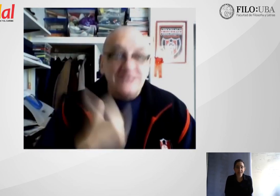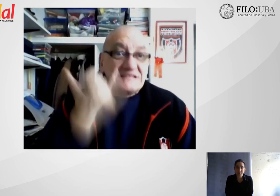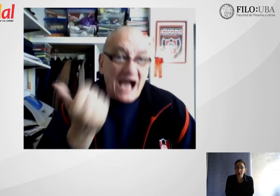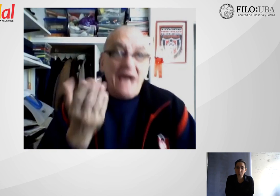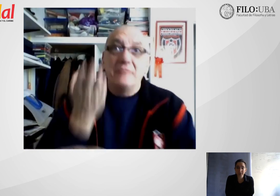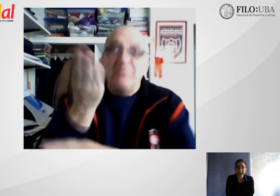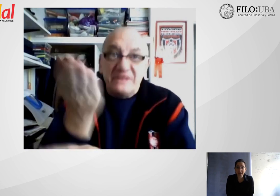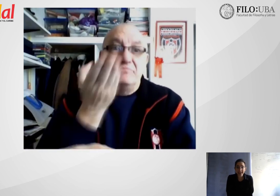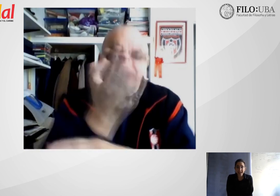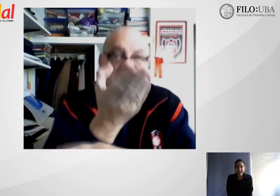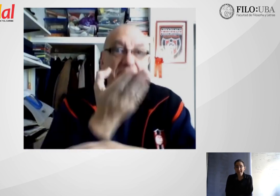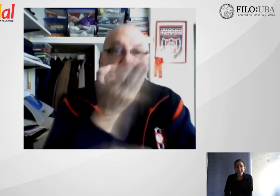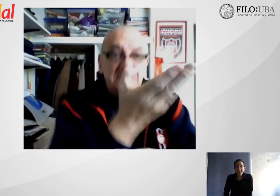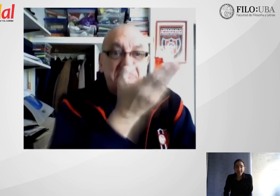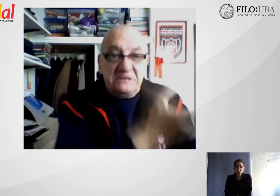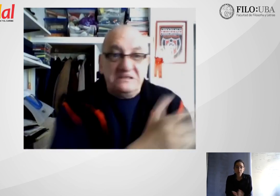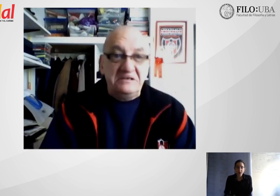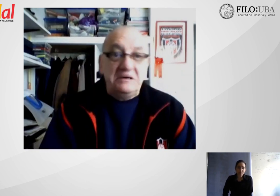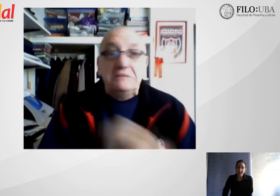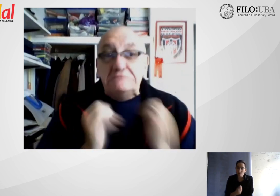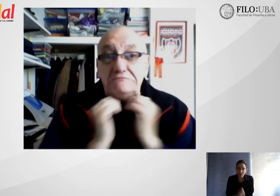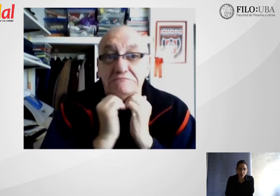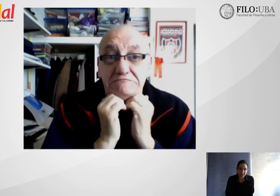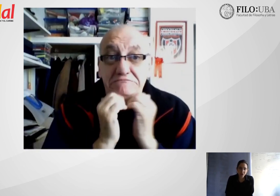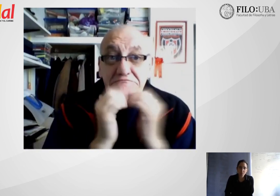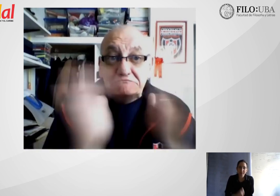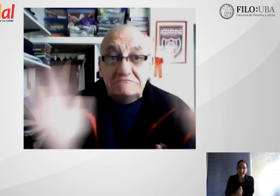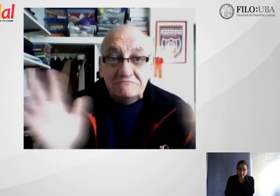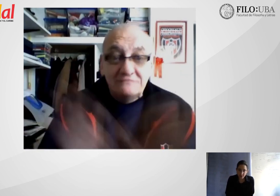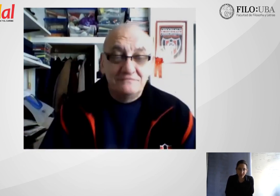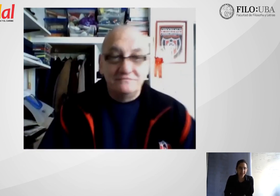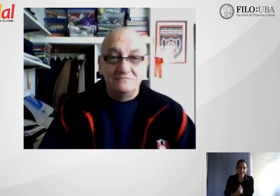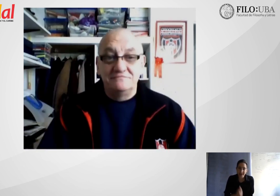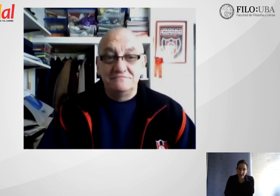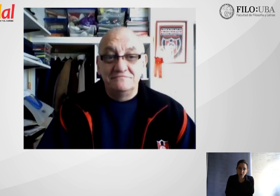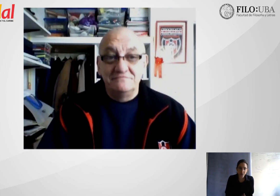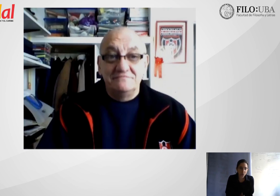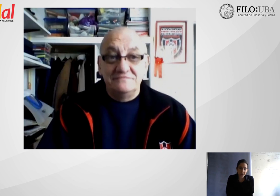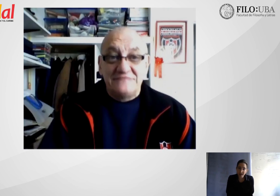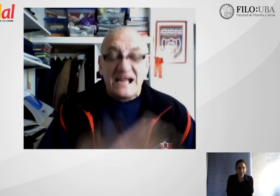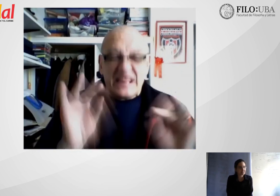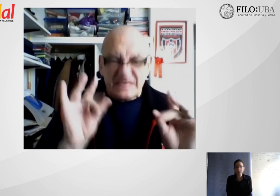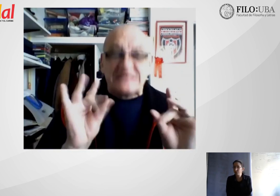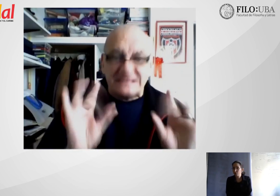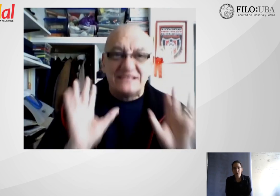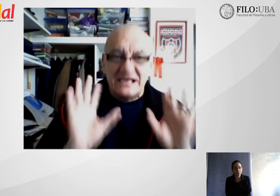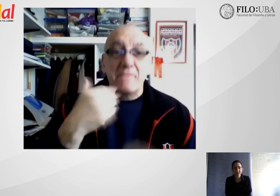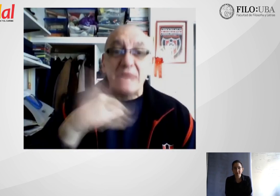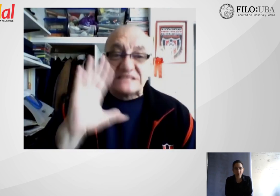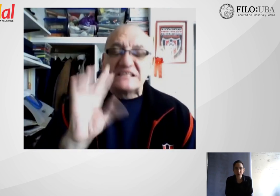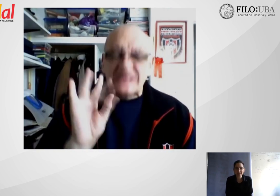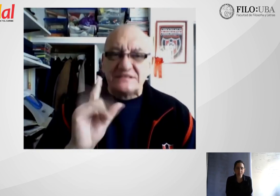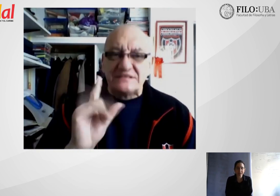vez que vamos al hospital, es un problema, y como asociación lo pedimos en reiteradas oportunidades, y no